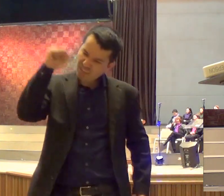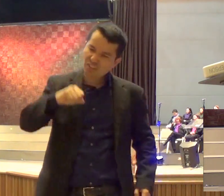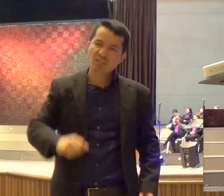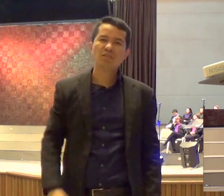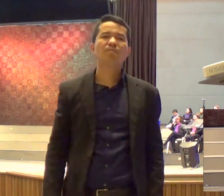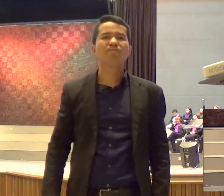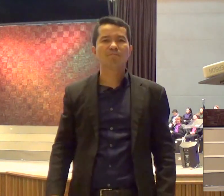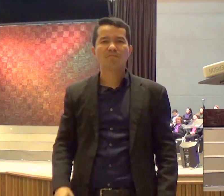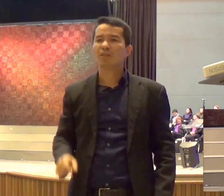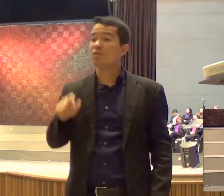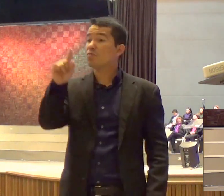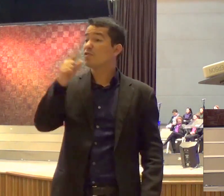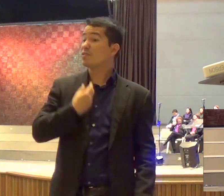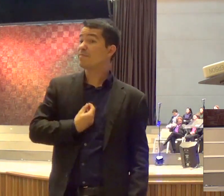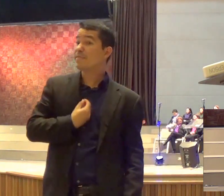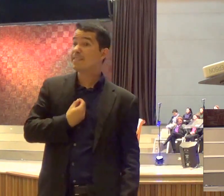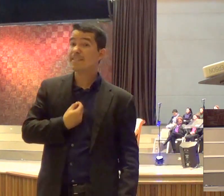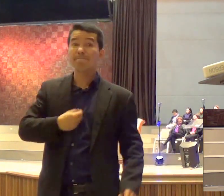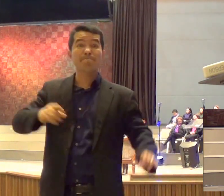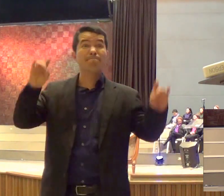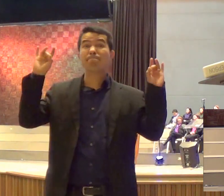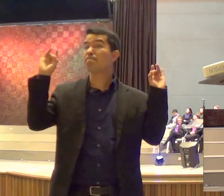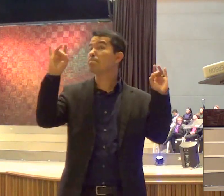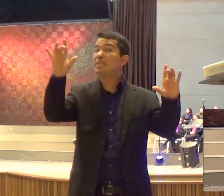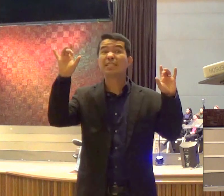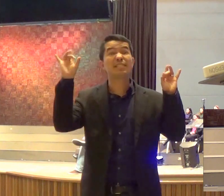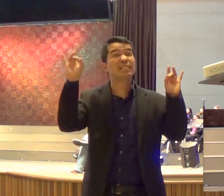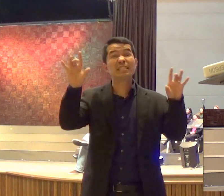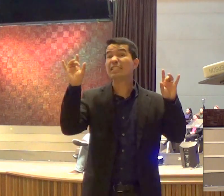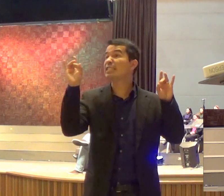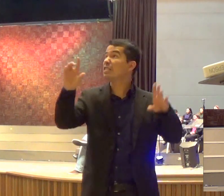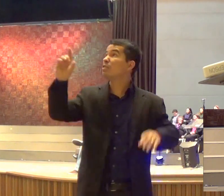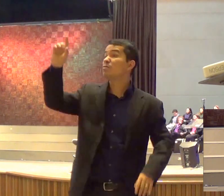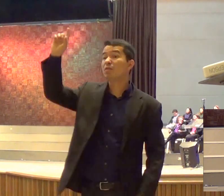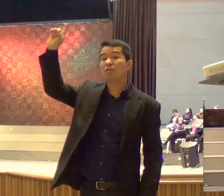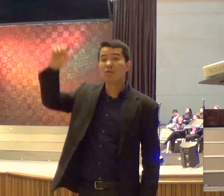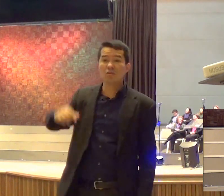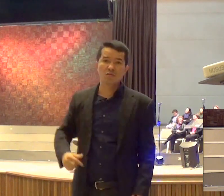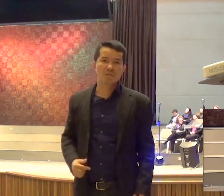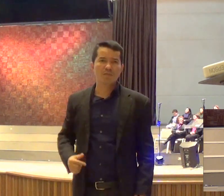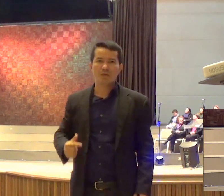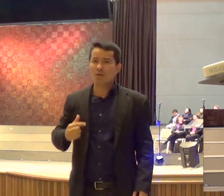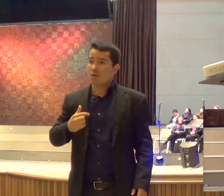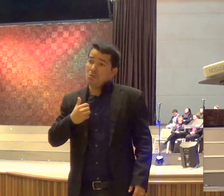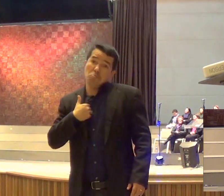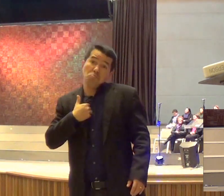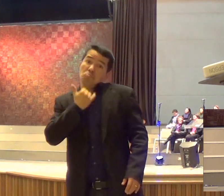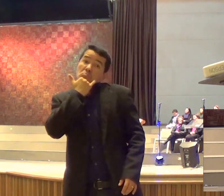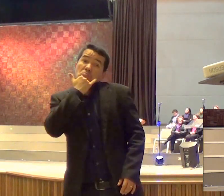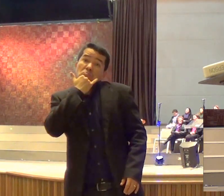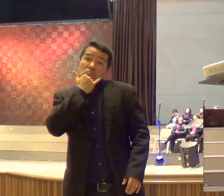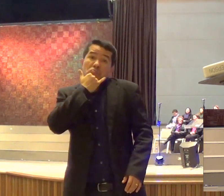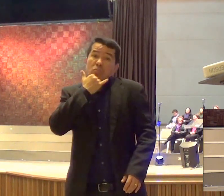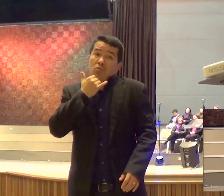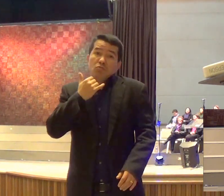que a sua vida é preciosa para Deus quer dizer para você que eu não tenho resposta